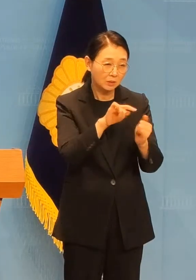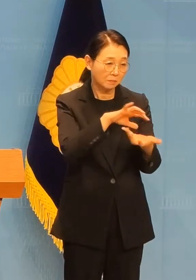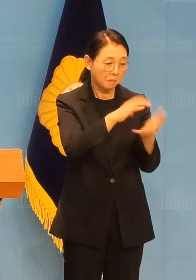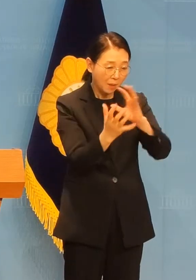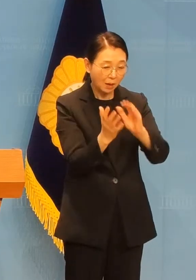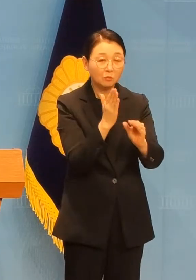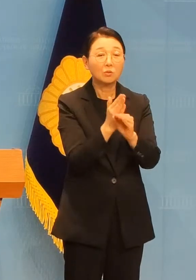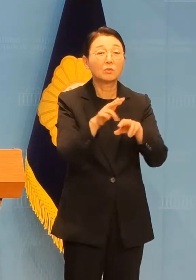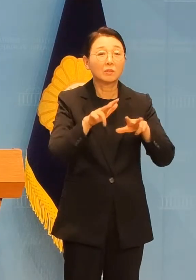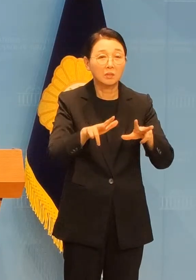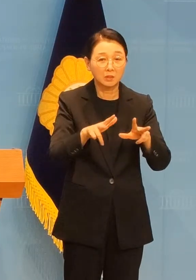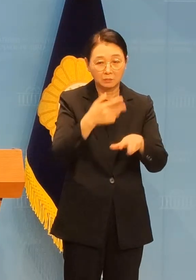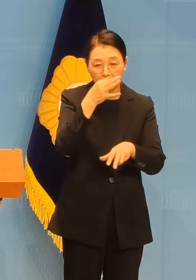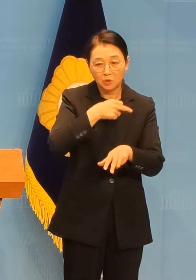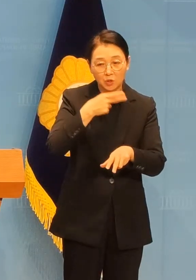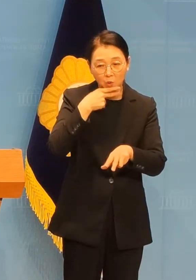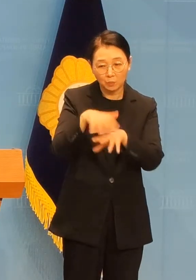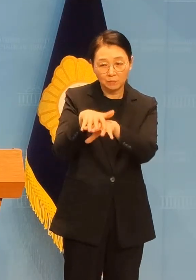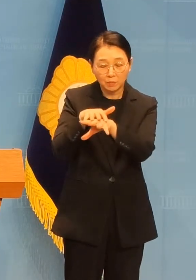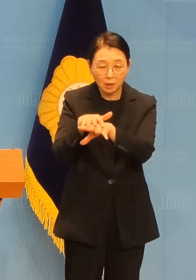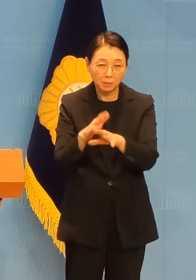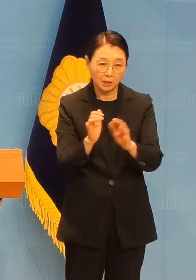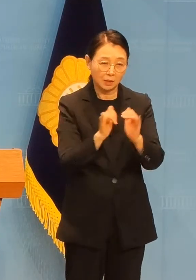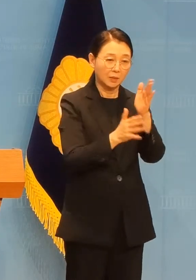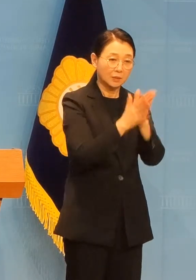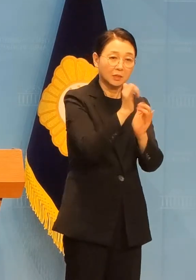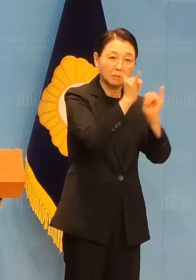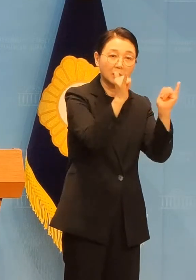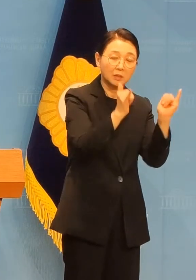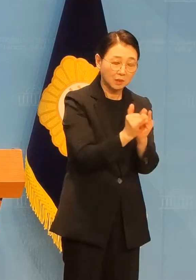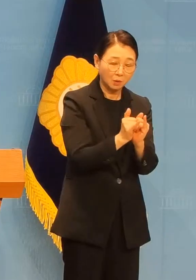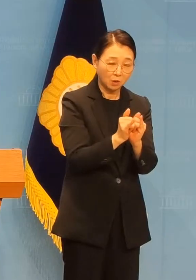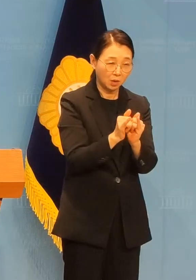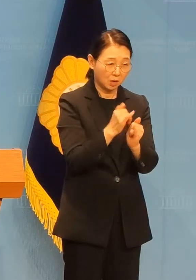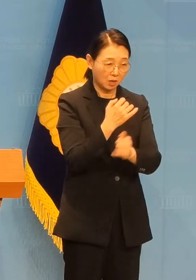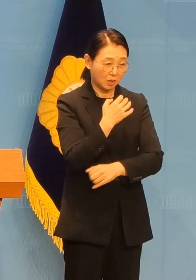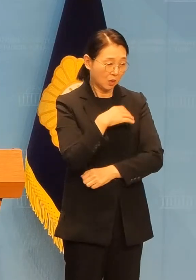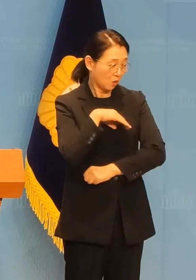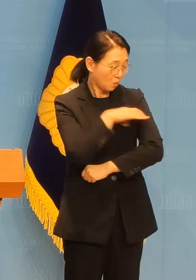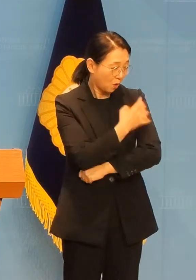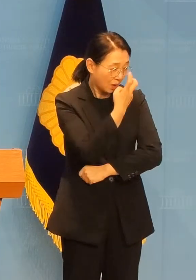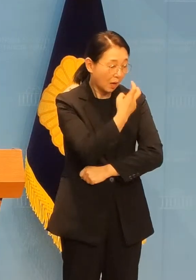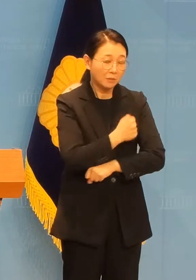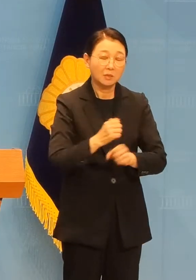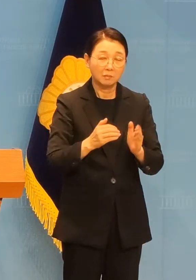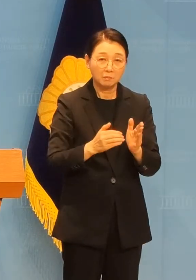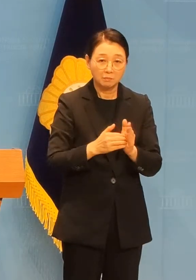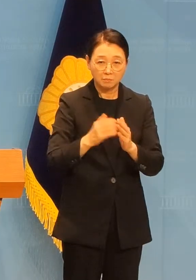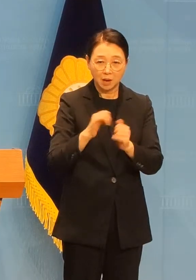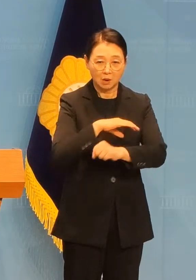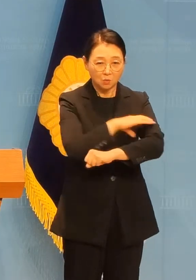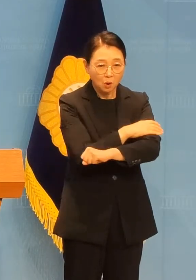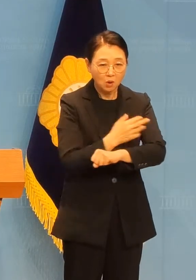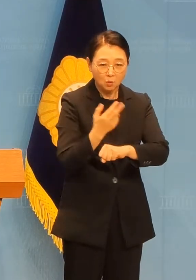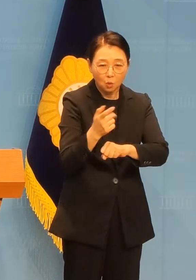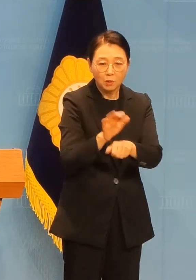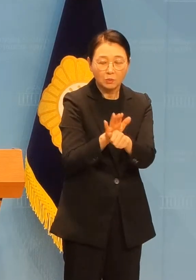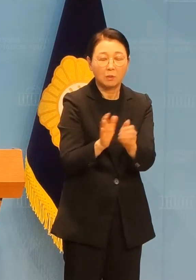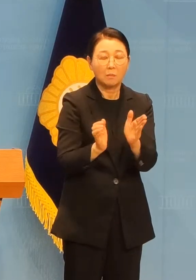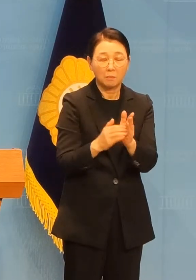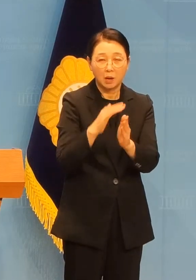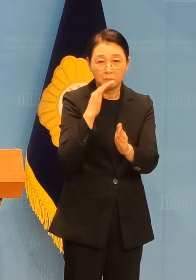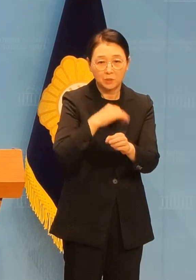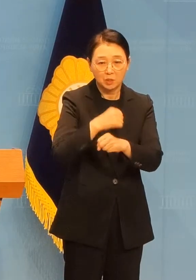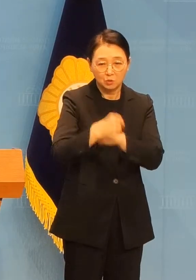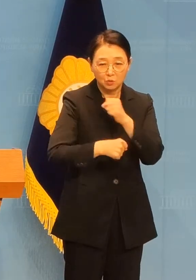지금 비영리 법인과 시민사회는 권력을 감시하고 공공의 공백을 메우며 민주주의를